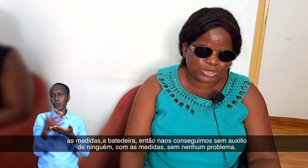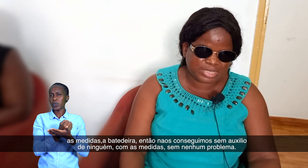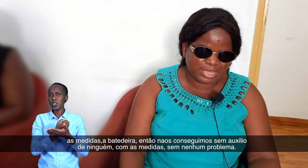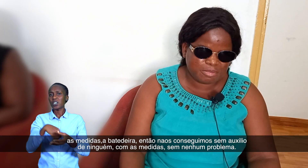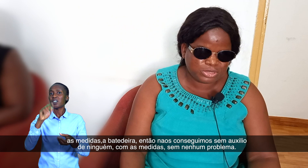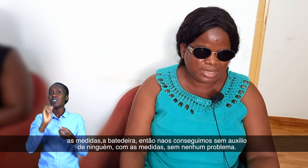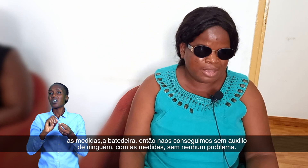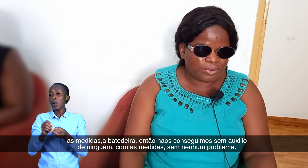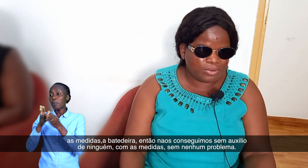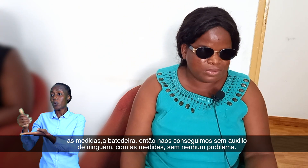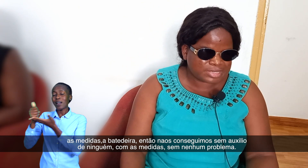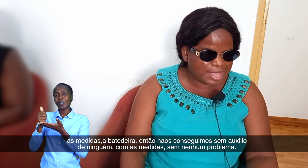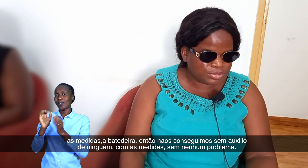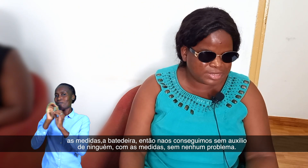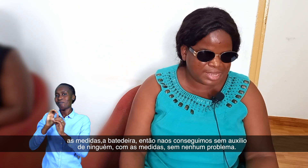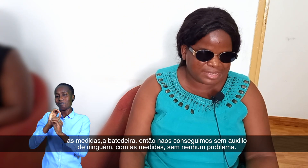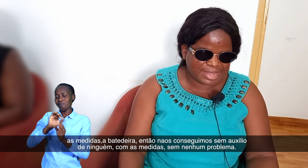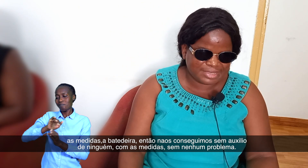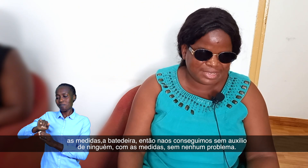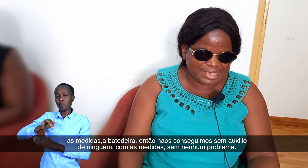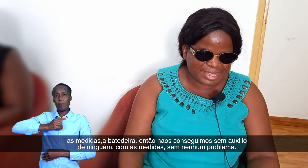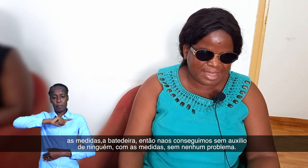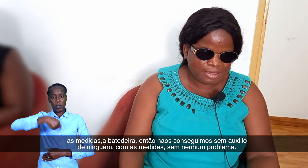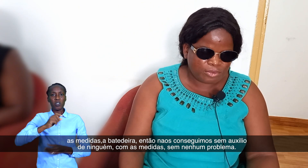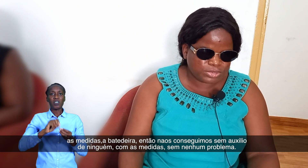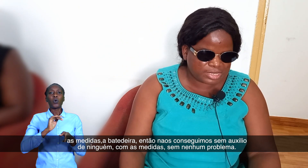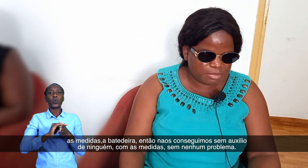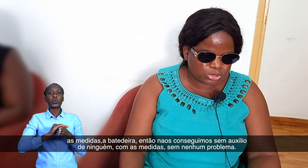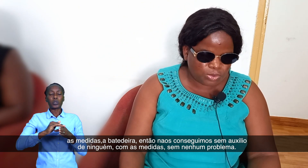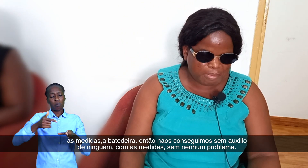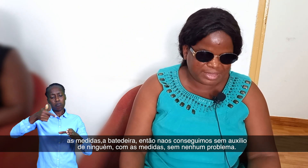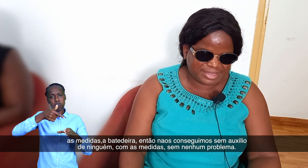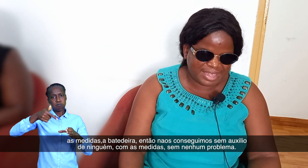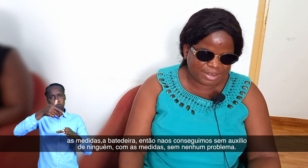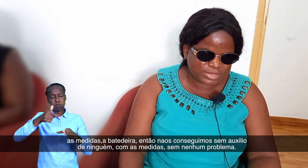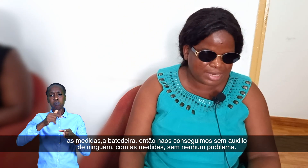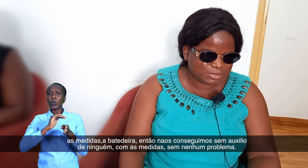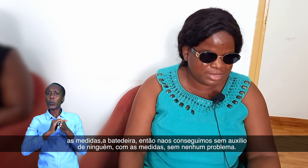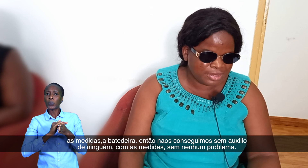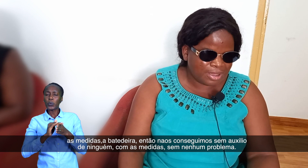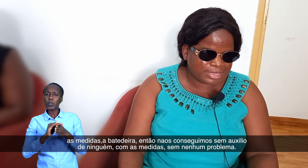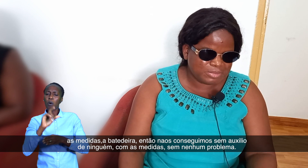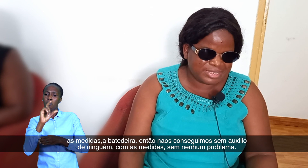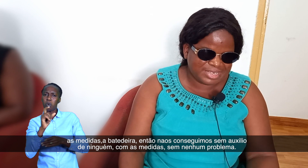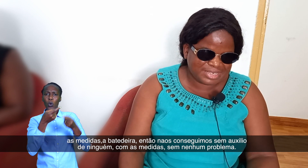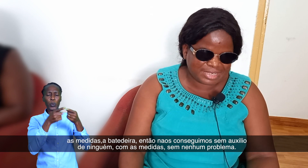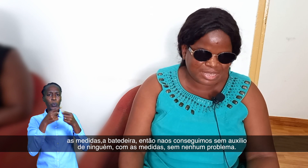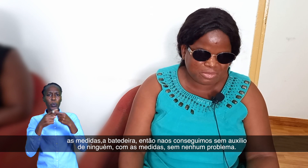conseguimos, sem auxiliar de ninguém, conseguimos com a batideira usar as medidas sem